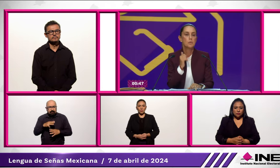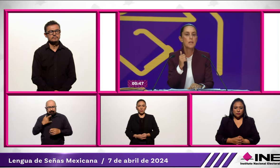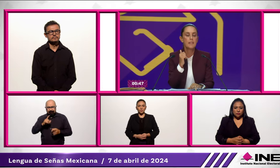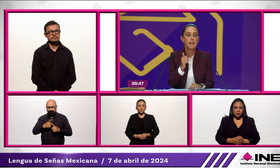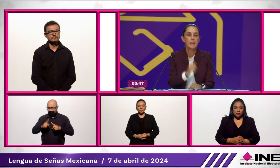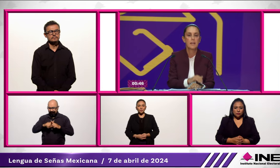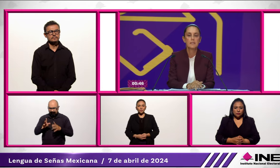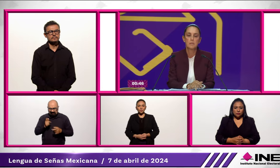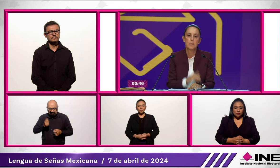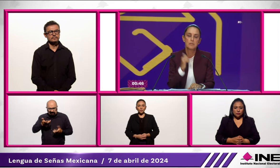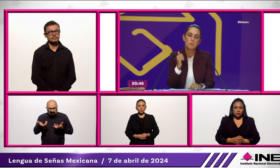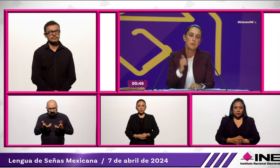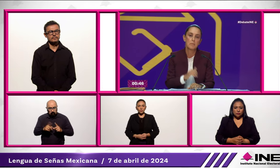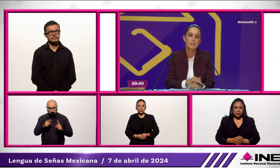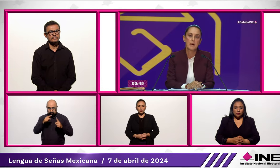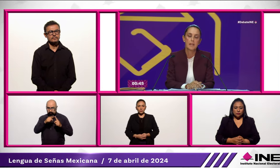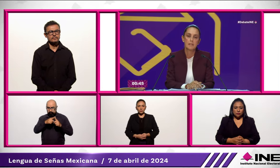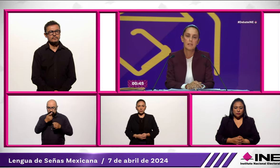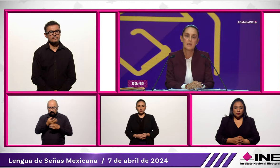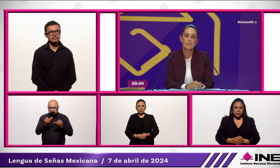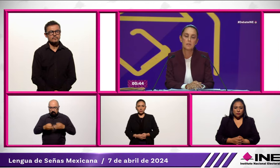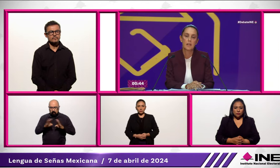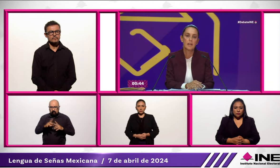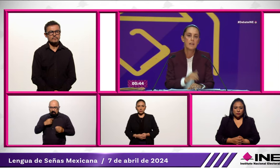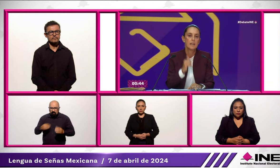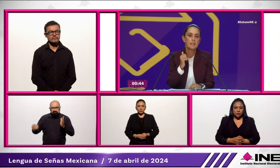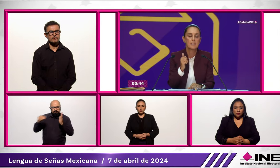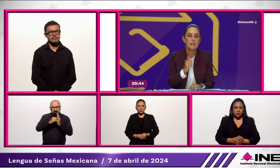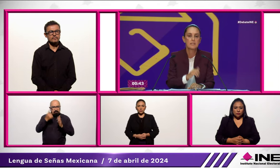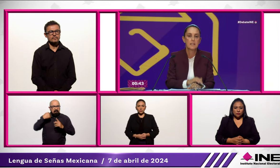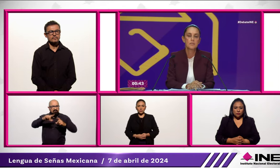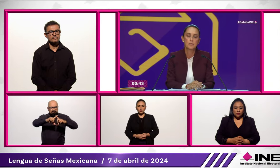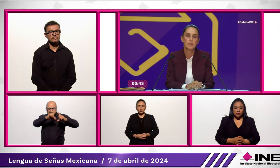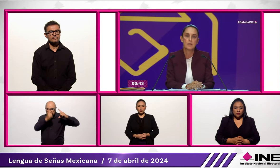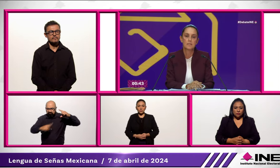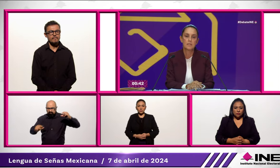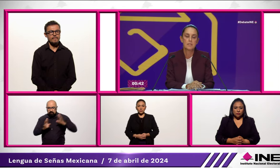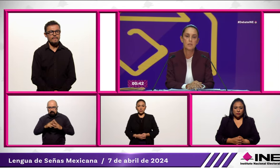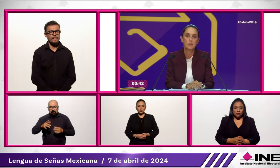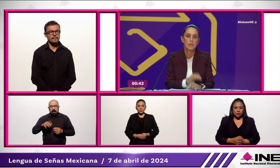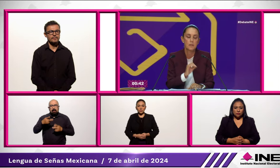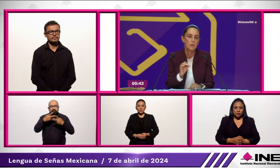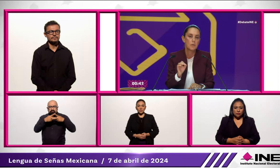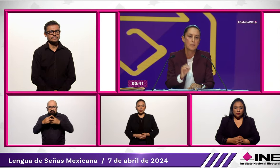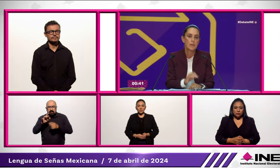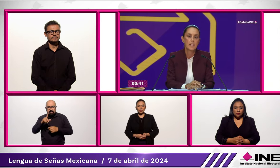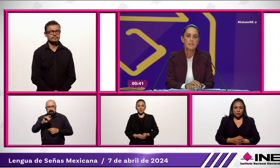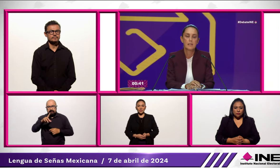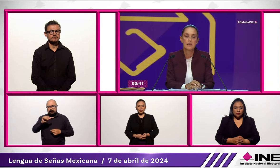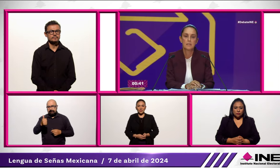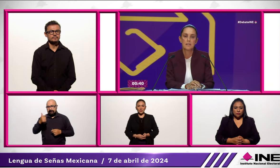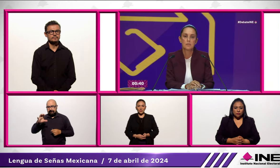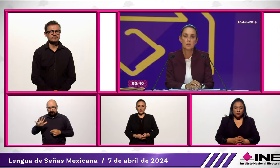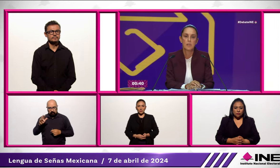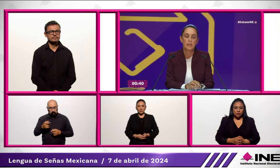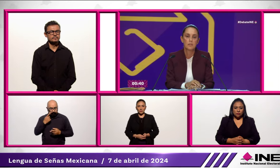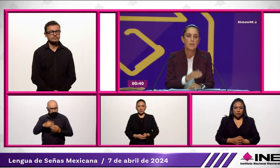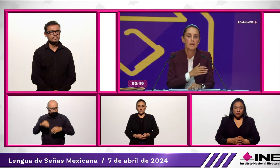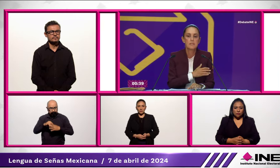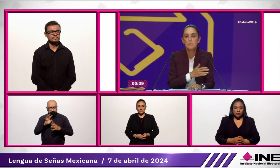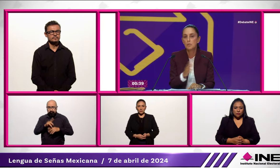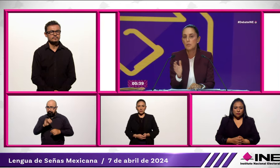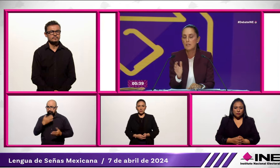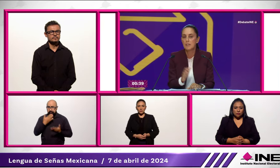acciones. Una de ellas, que pienso implementar a nivel nacional, es el asterisco 765, que dio excelentes